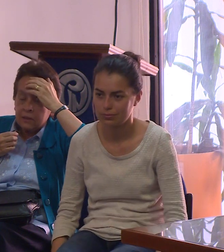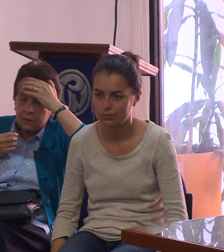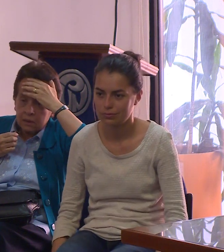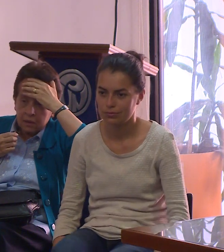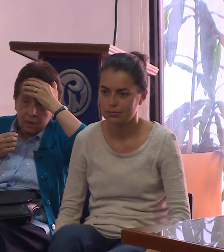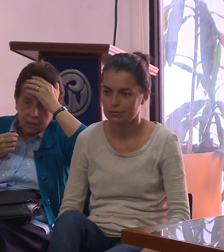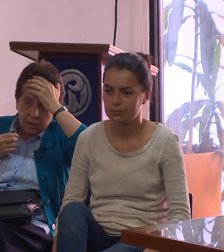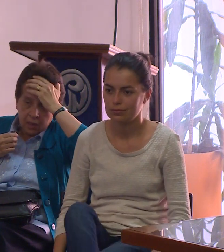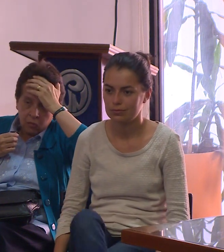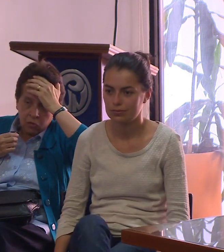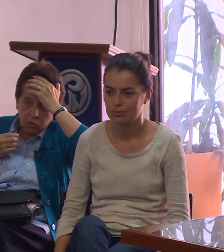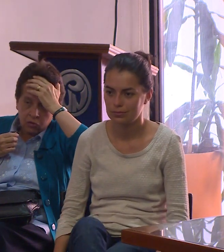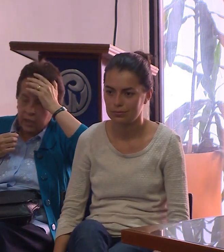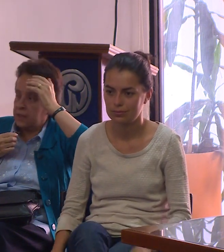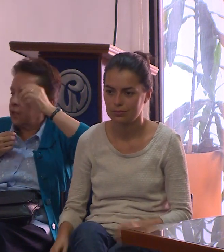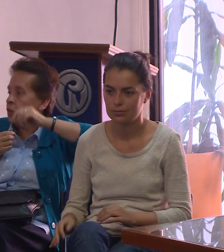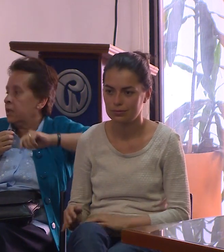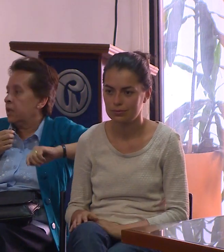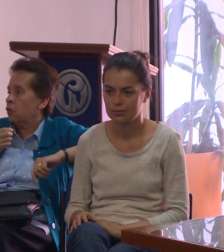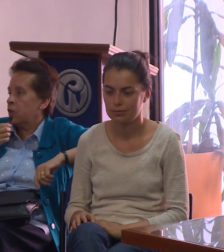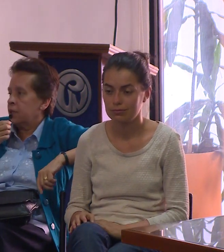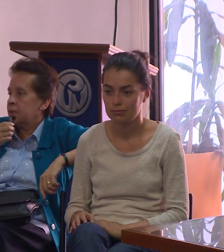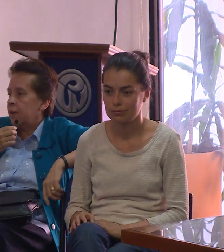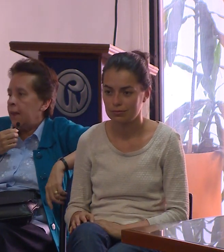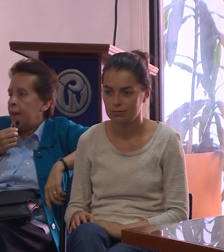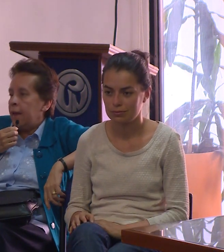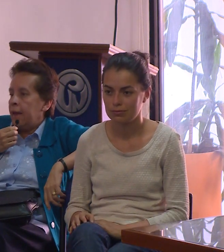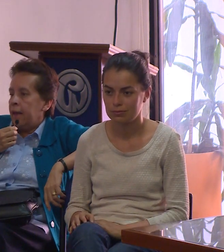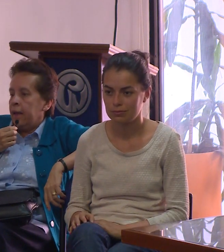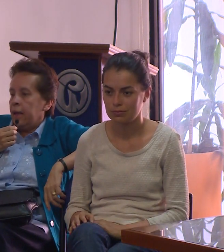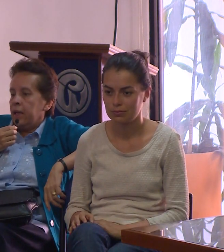Sotará, digamos los 3 años anteriores,